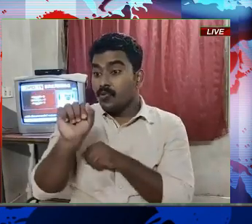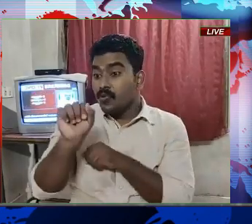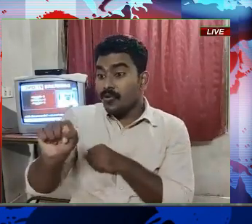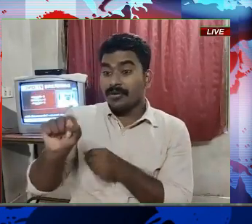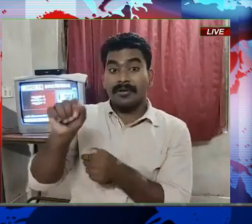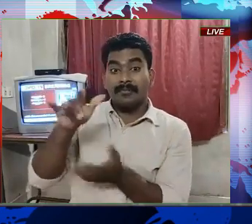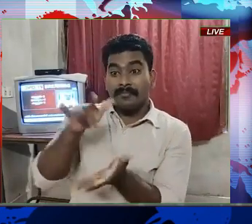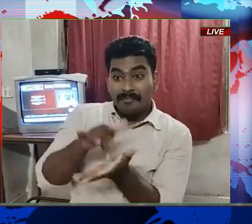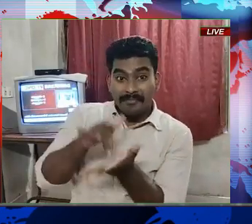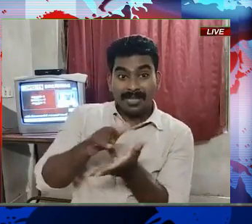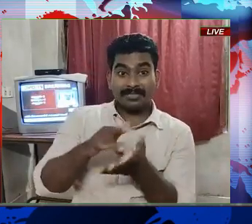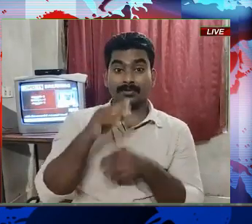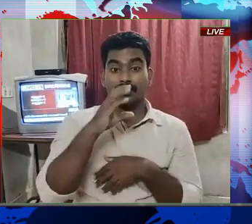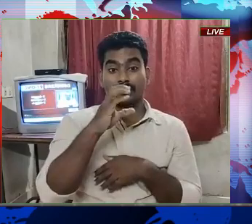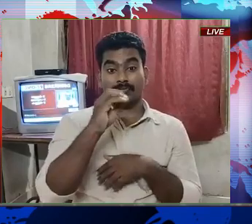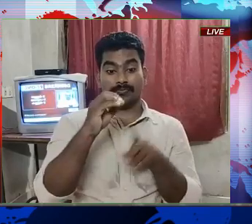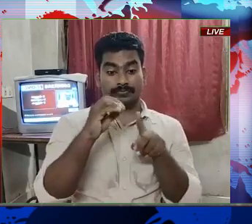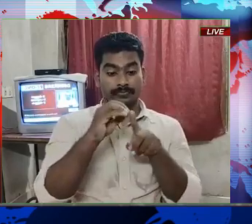മാങ്ങയുടെ പ്രശ്നവും